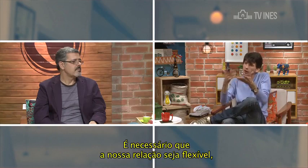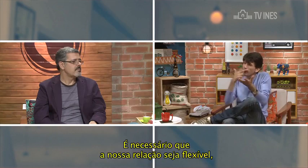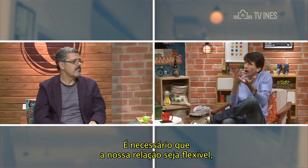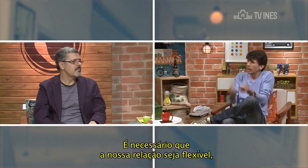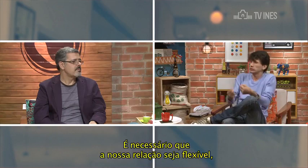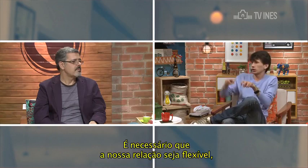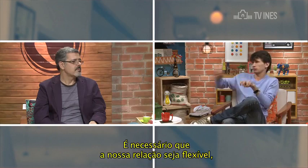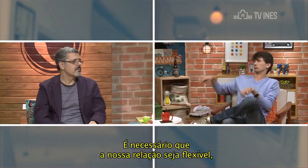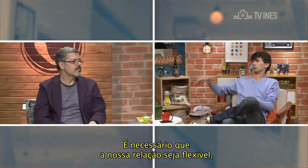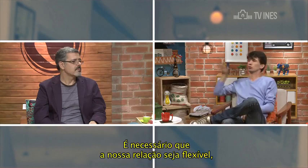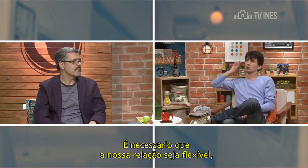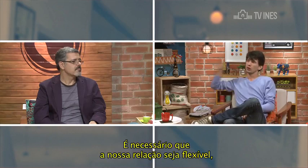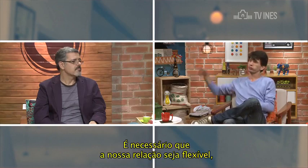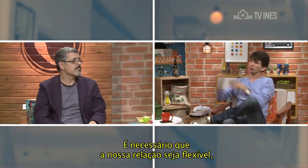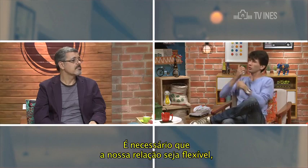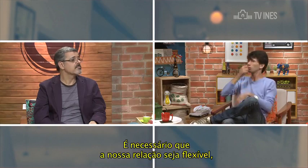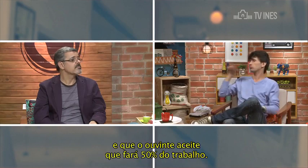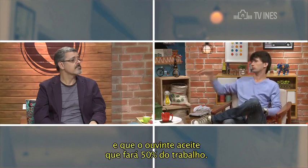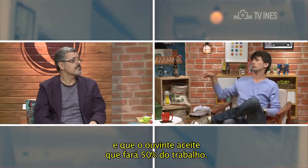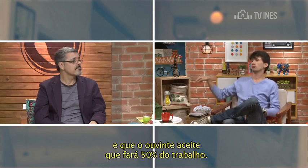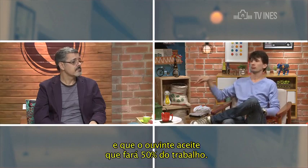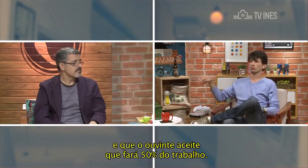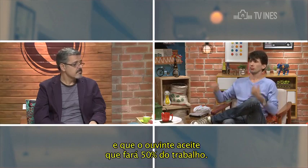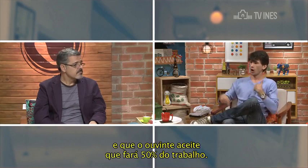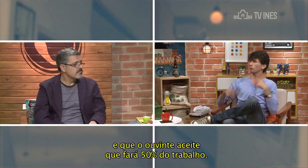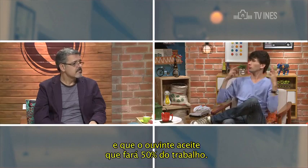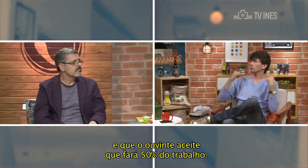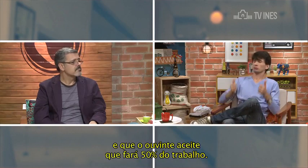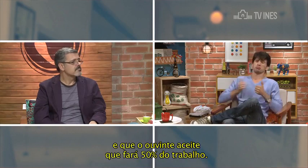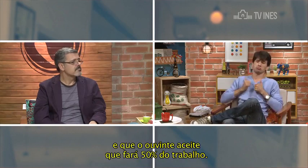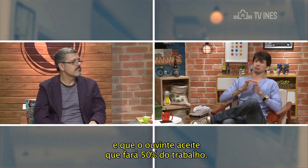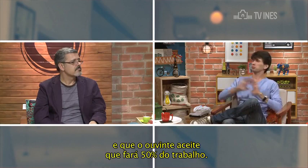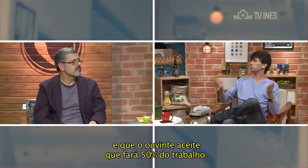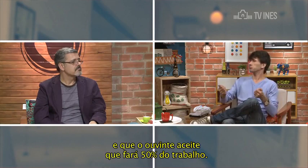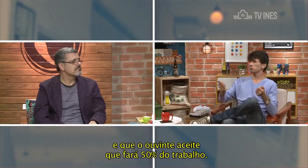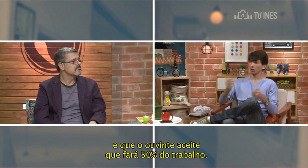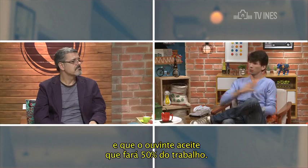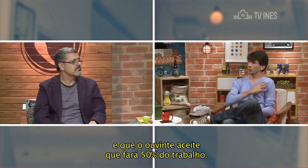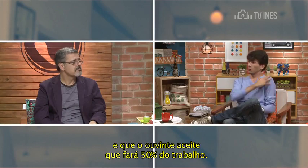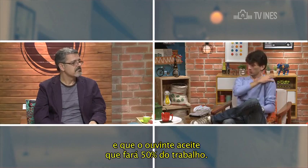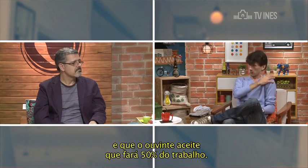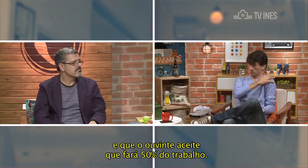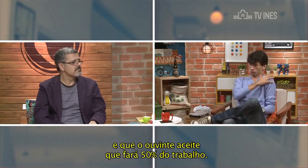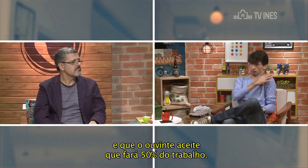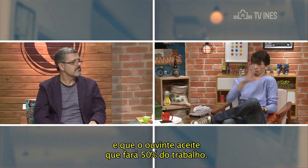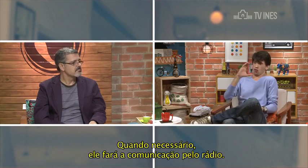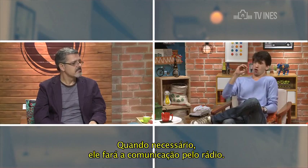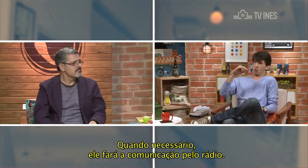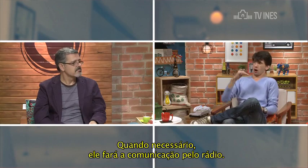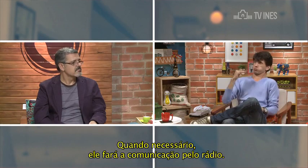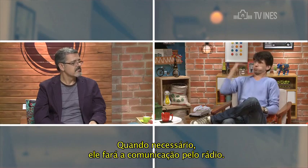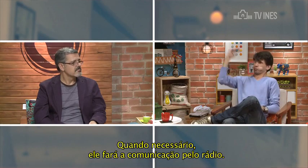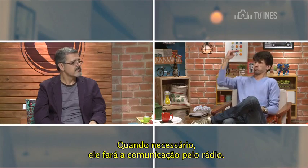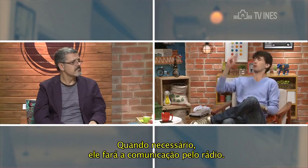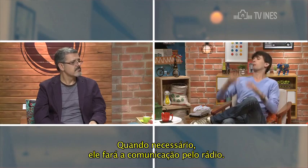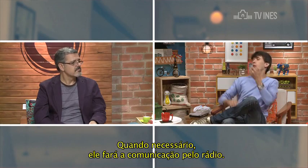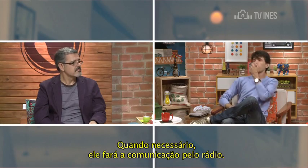que a nossa relação seja flexível e que houve em que aceite que farás cinquenta por cento do trabalho quando necessário ele fará